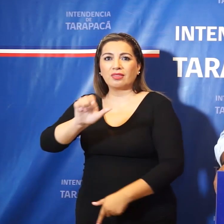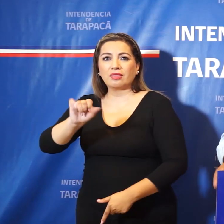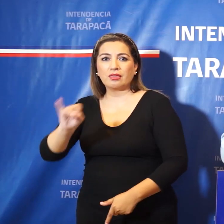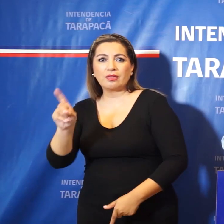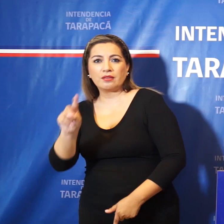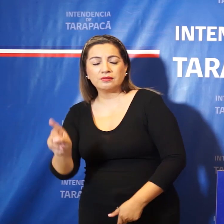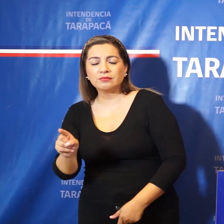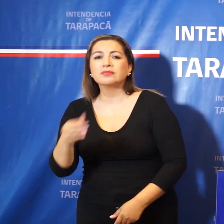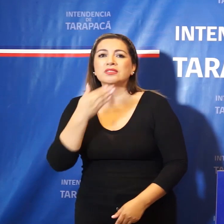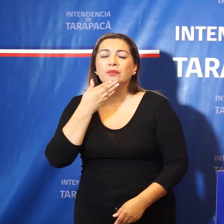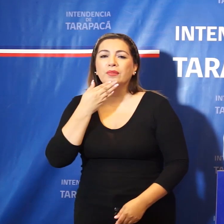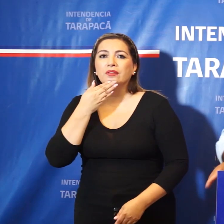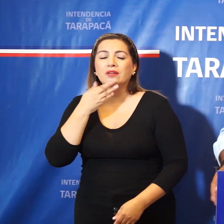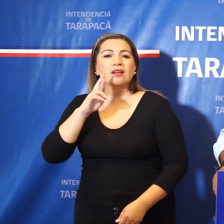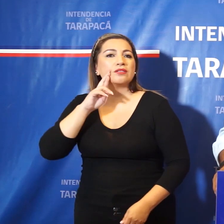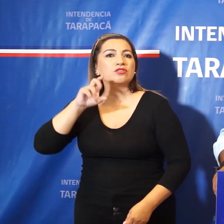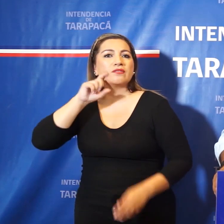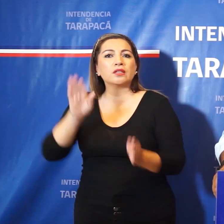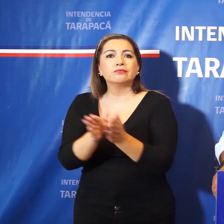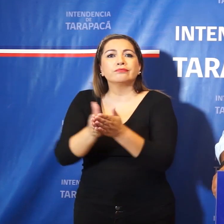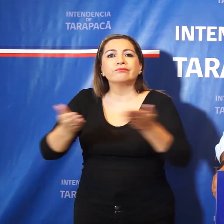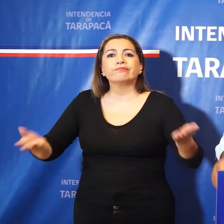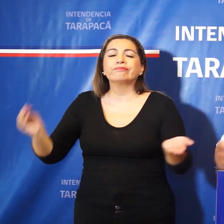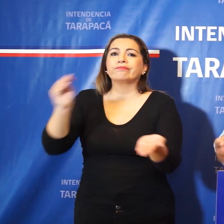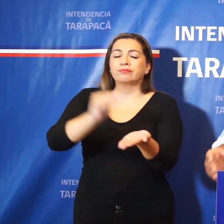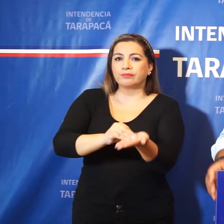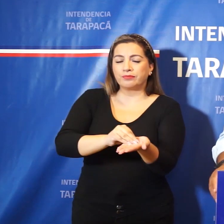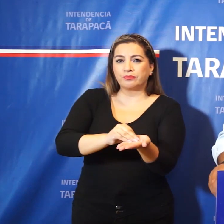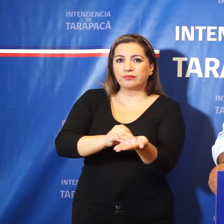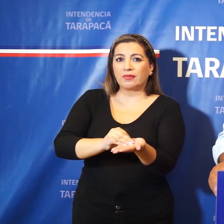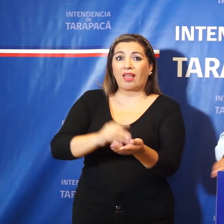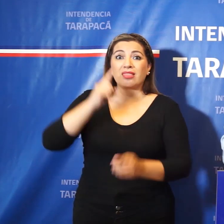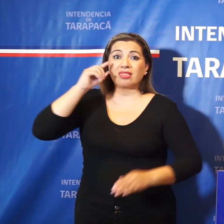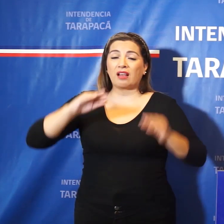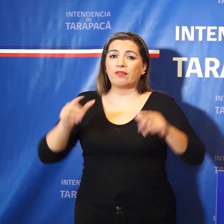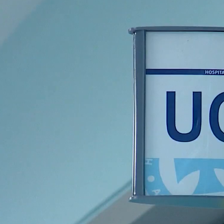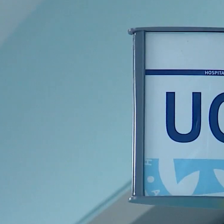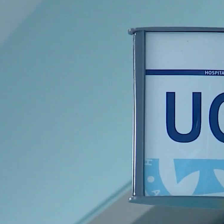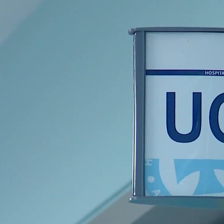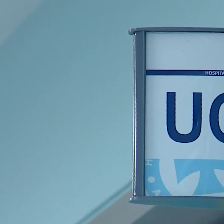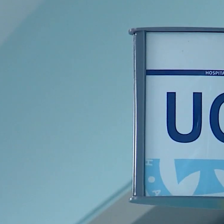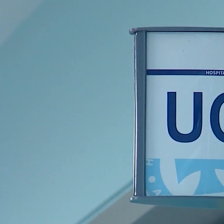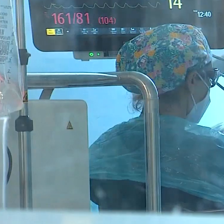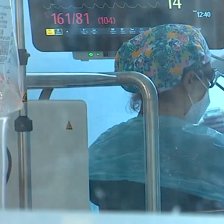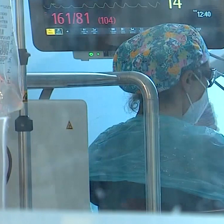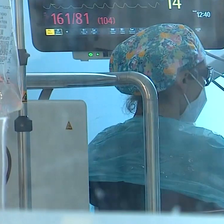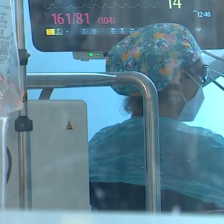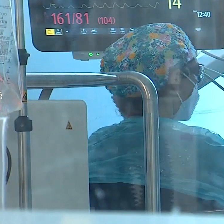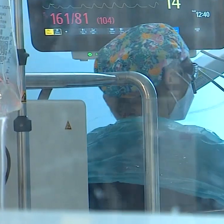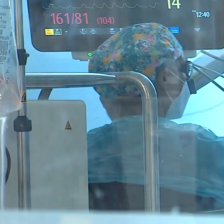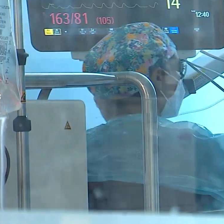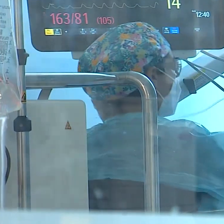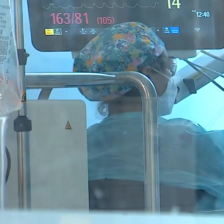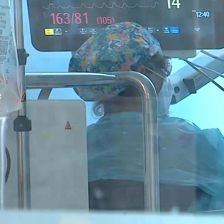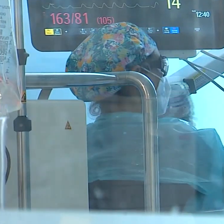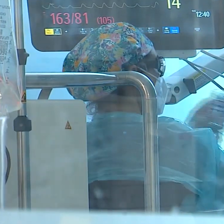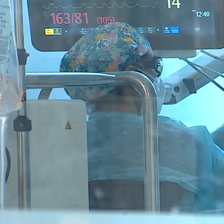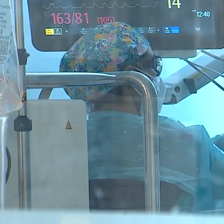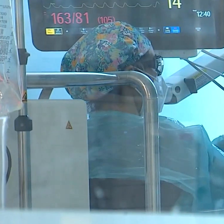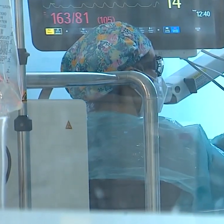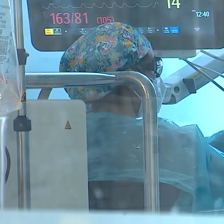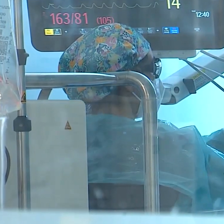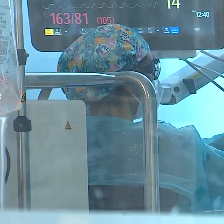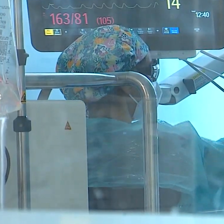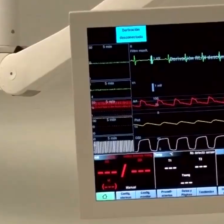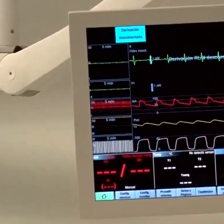y del Registro Civil, que pudieran incrementar la cifra en el tiempo. 41 pacientes hospitalizados